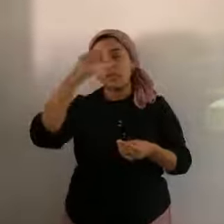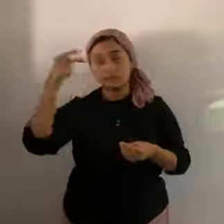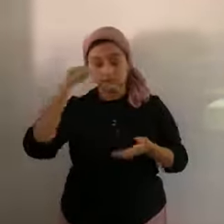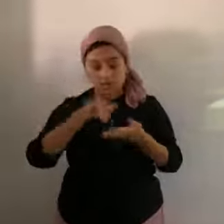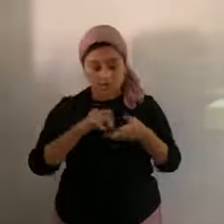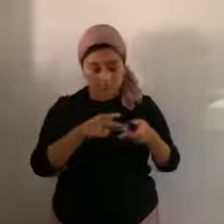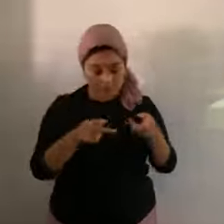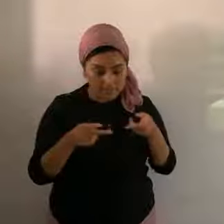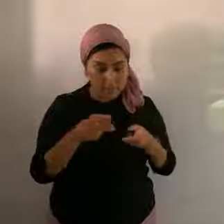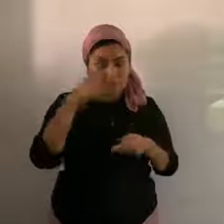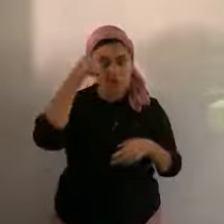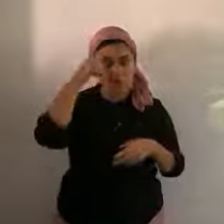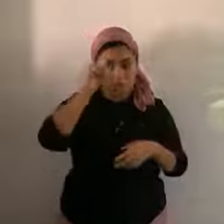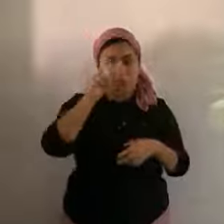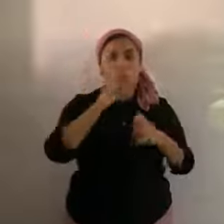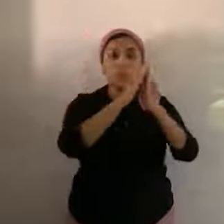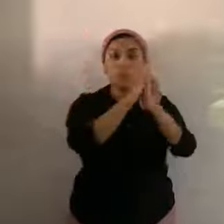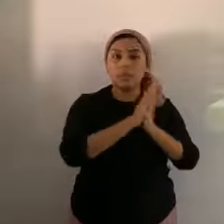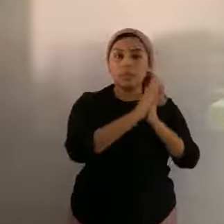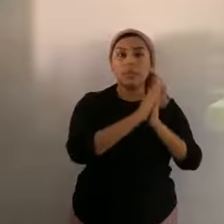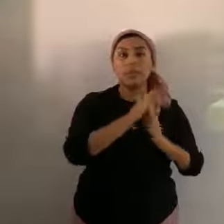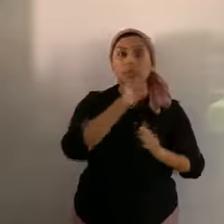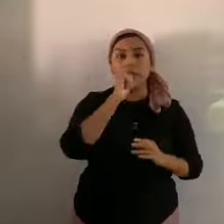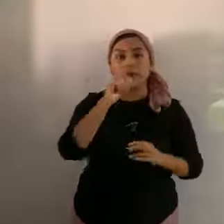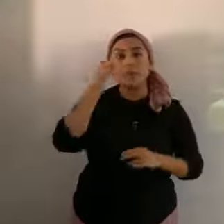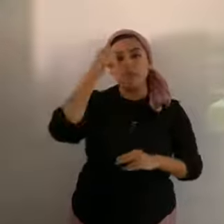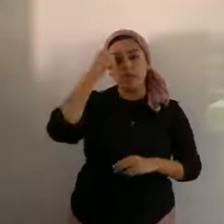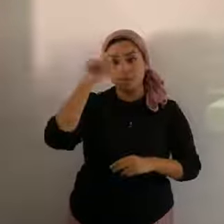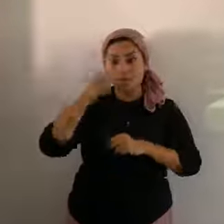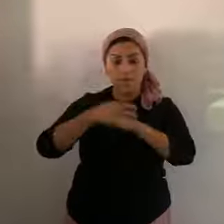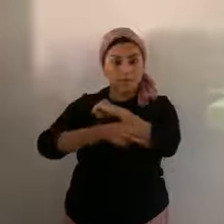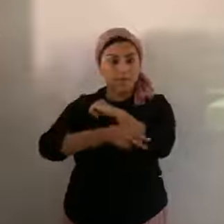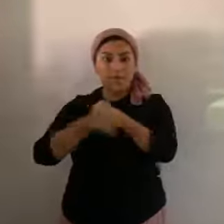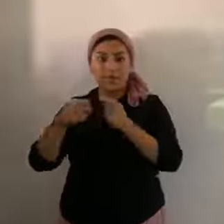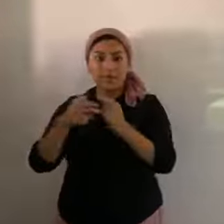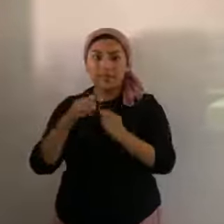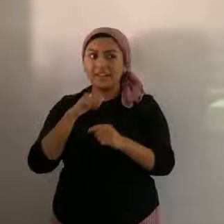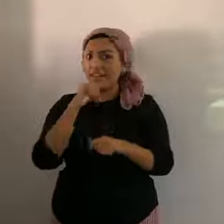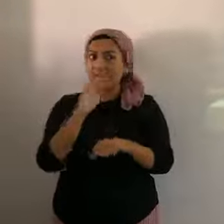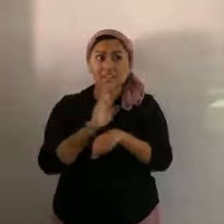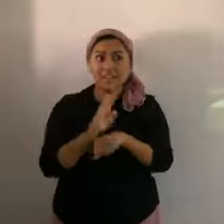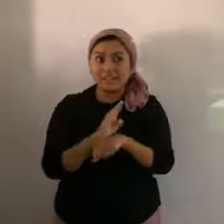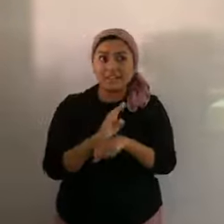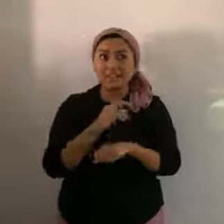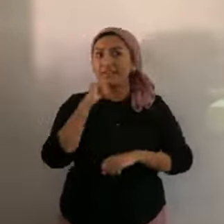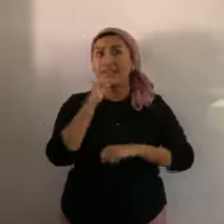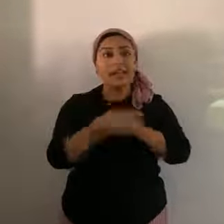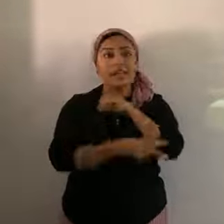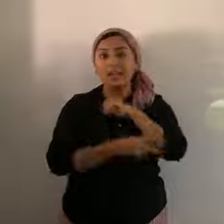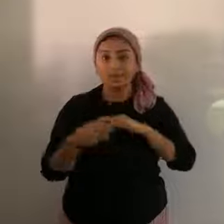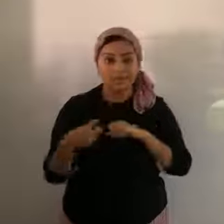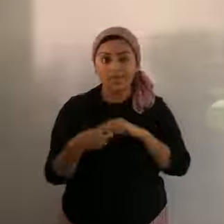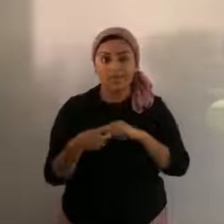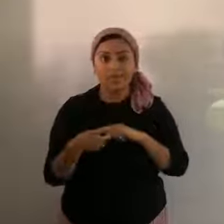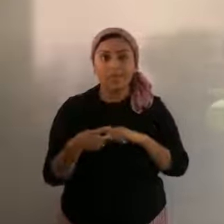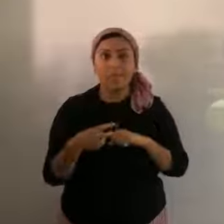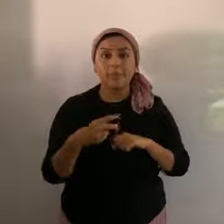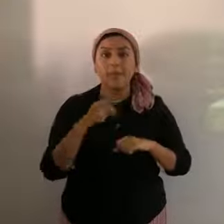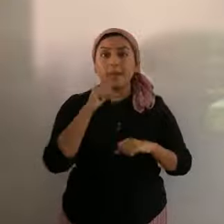espacio era para orar, no para hacer truanerías, ni siquiera negocios, pues menos truanerías,